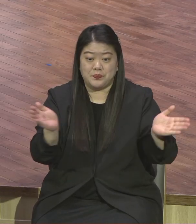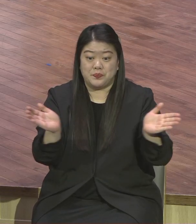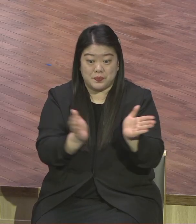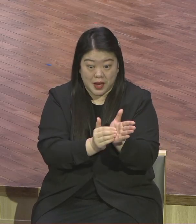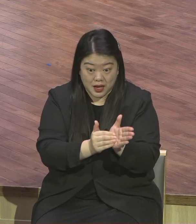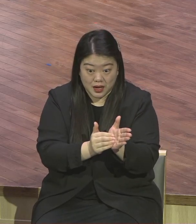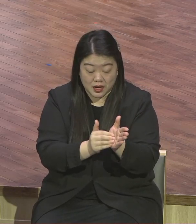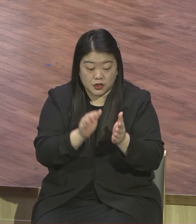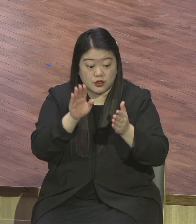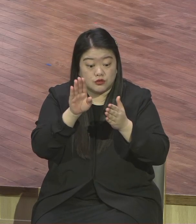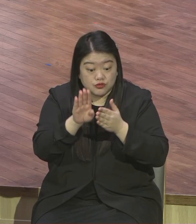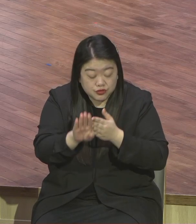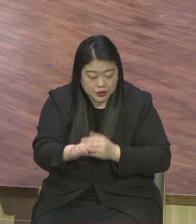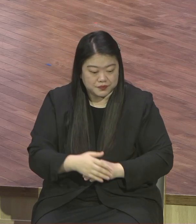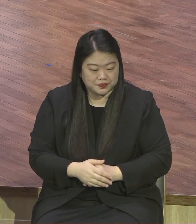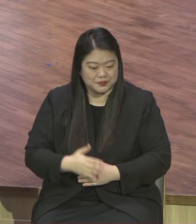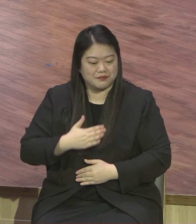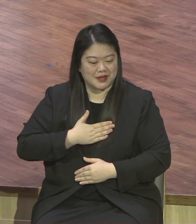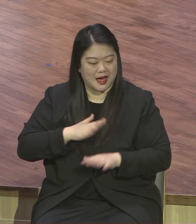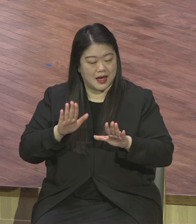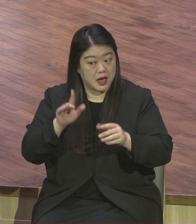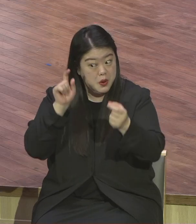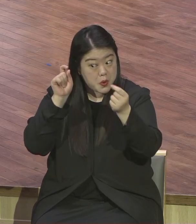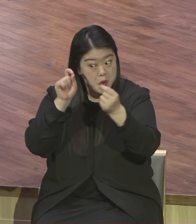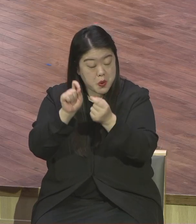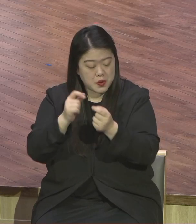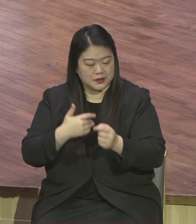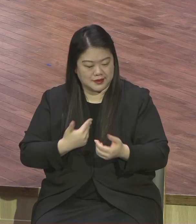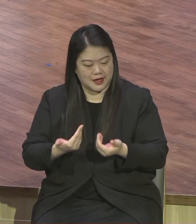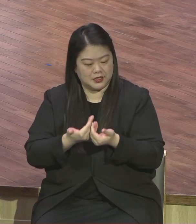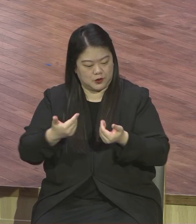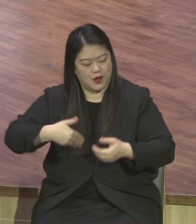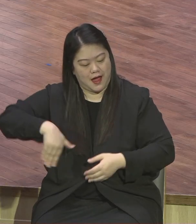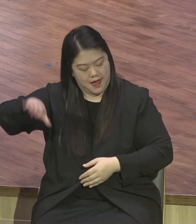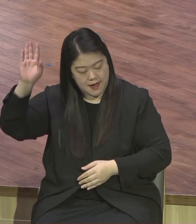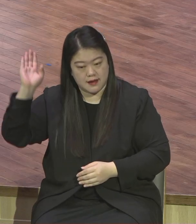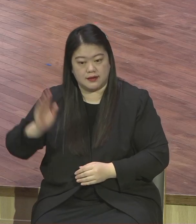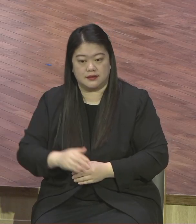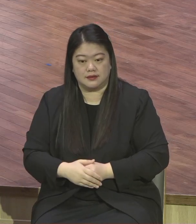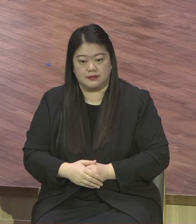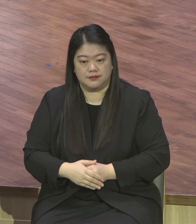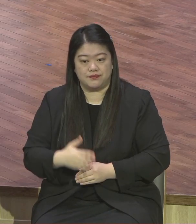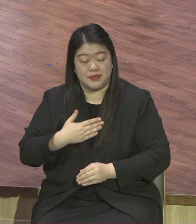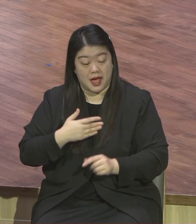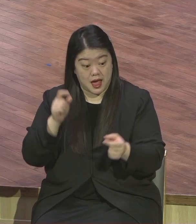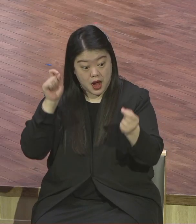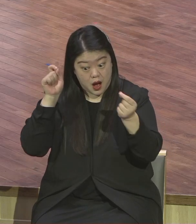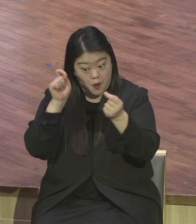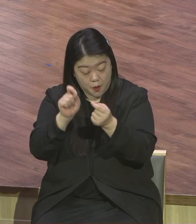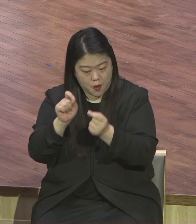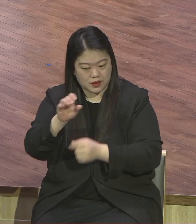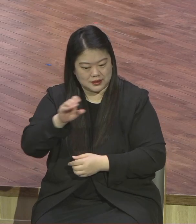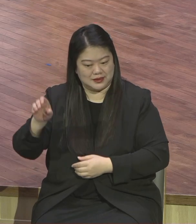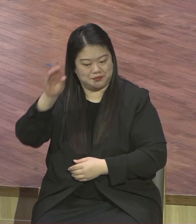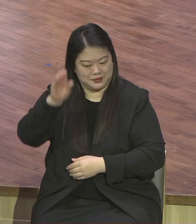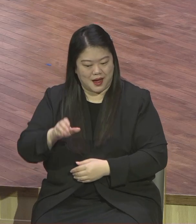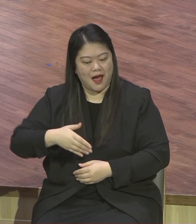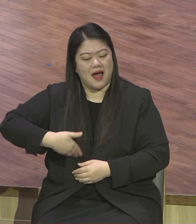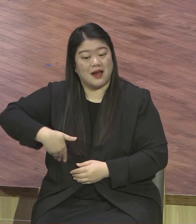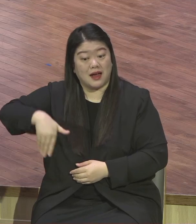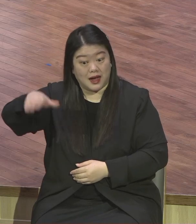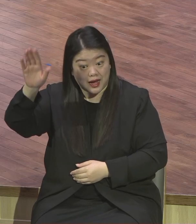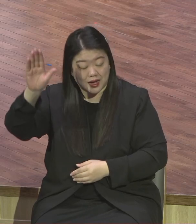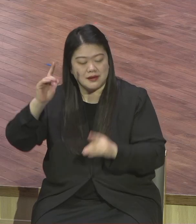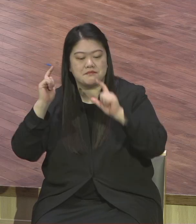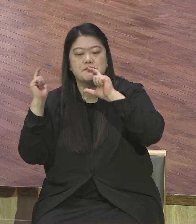세상을 떠날 시간표가 왔다. 내가 이 세상을 떠날 시간표가 왔다라는 이